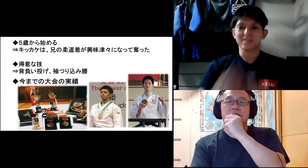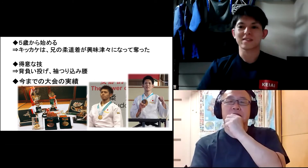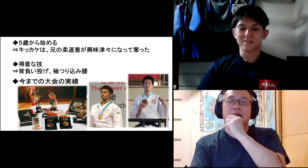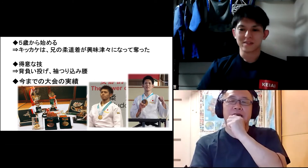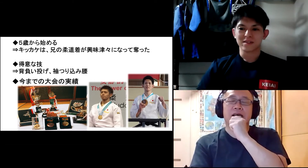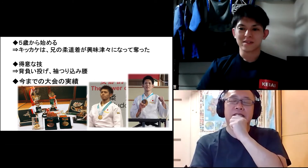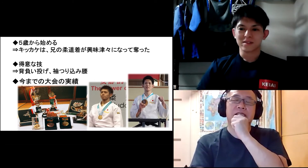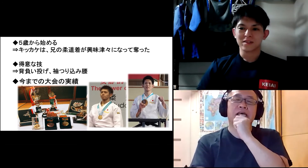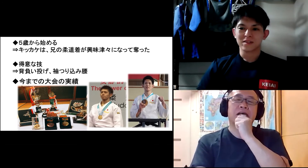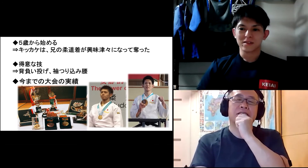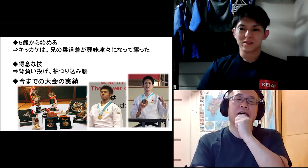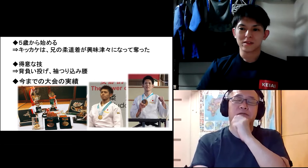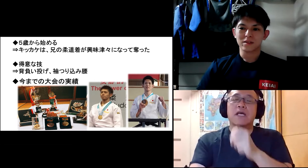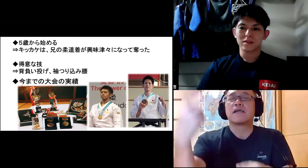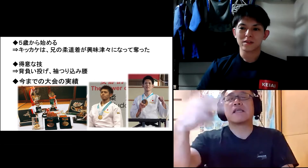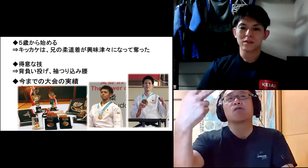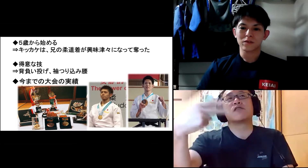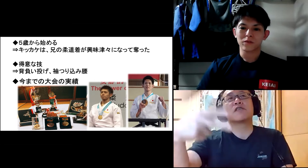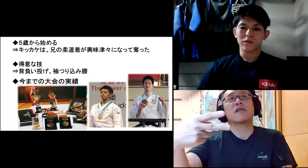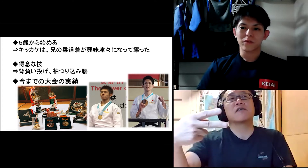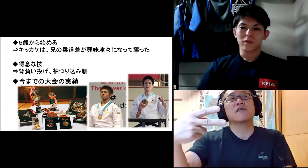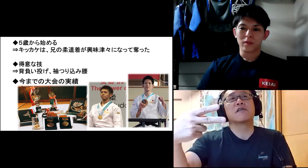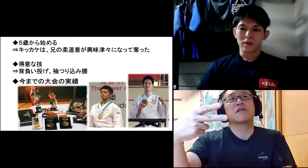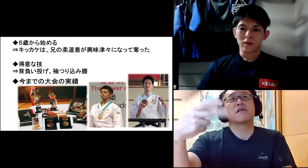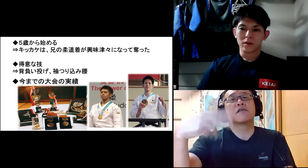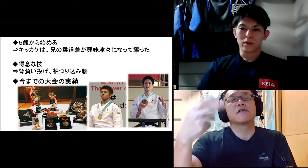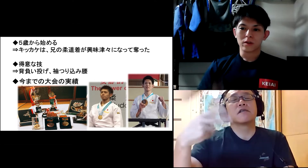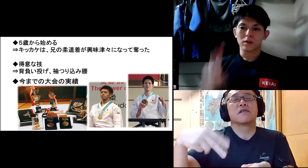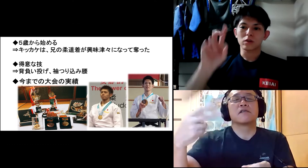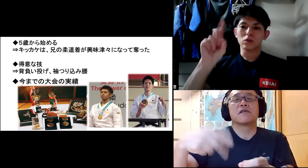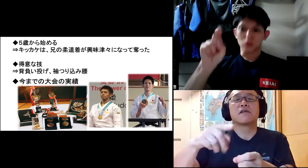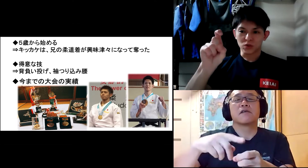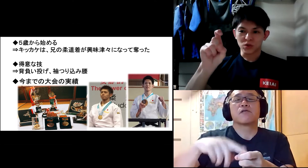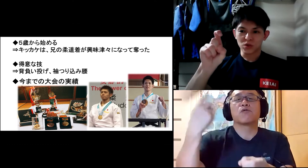初めてアジア大会に参加しました。